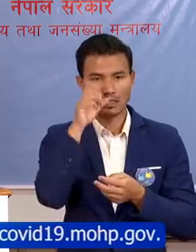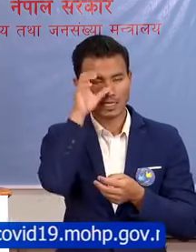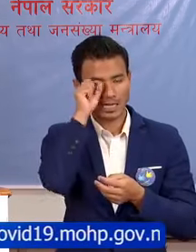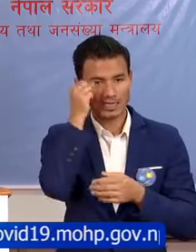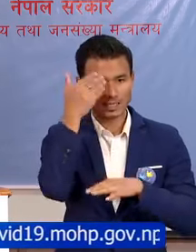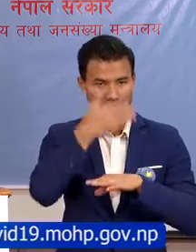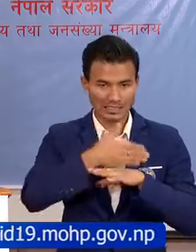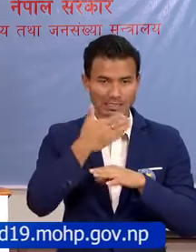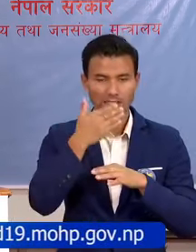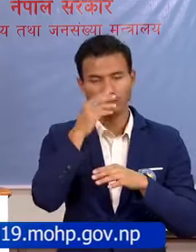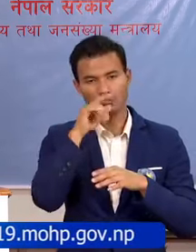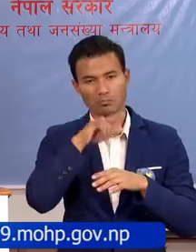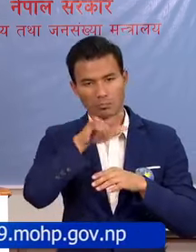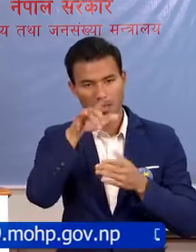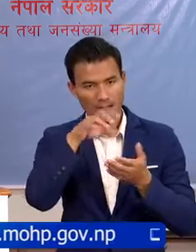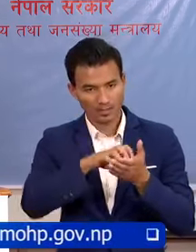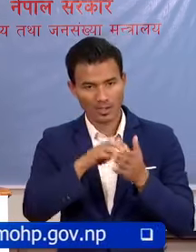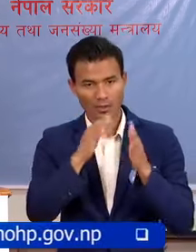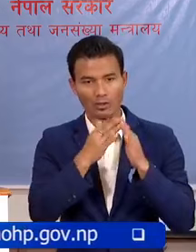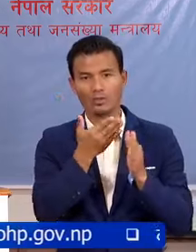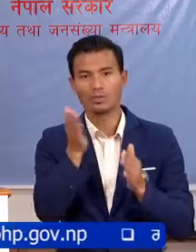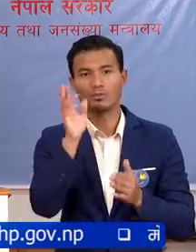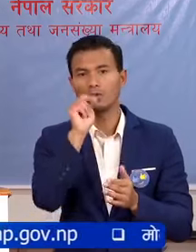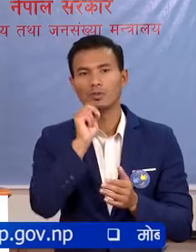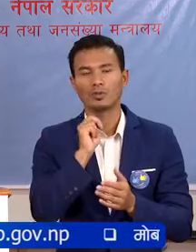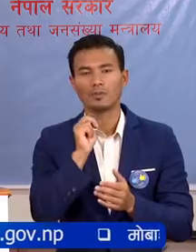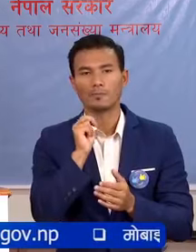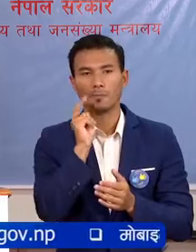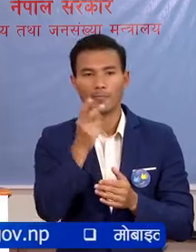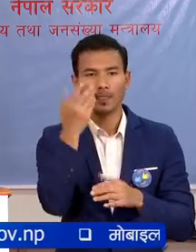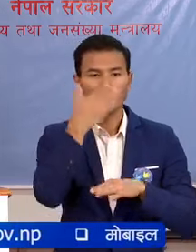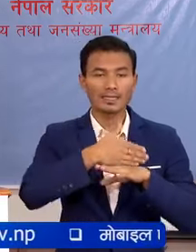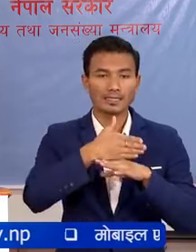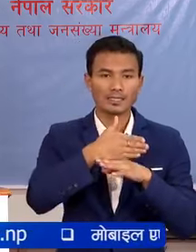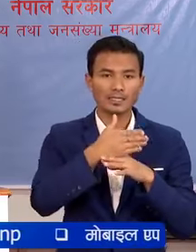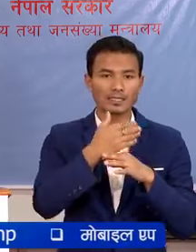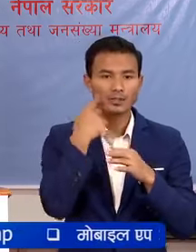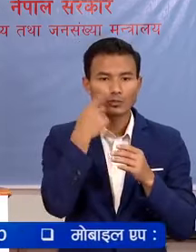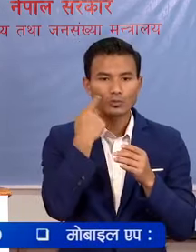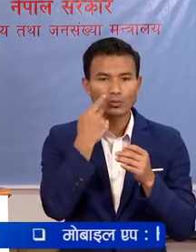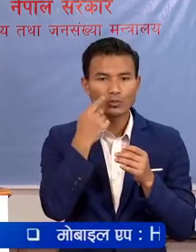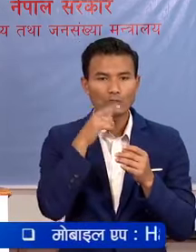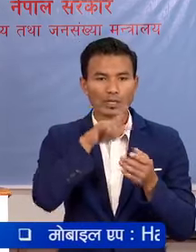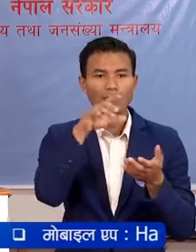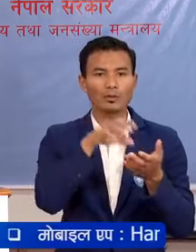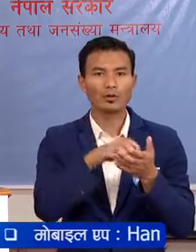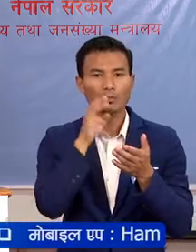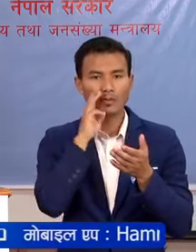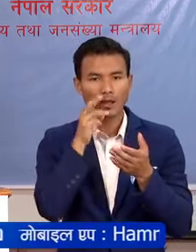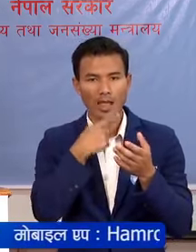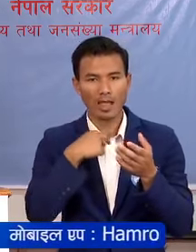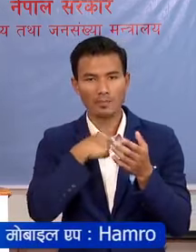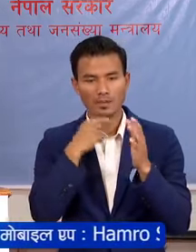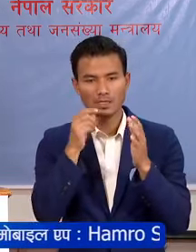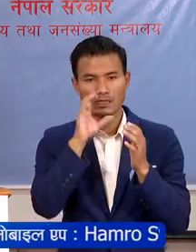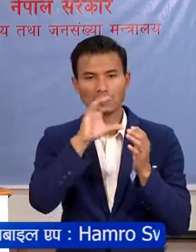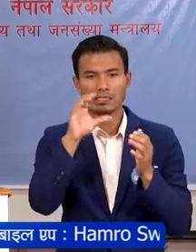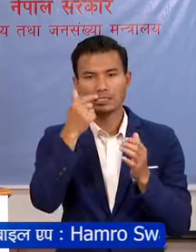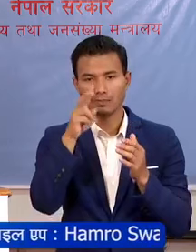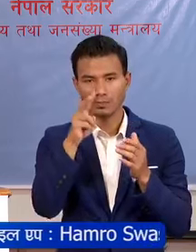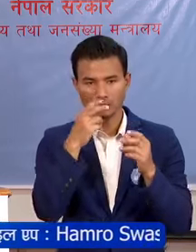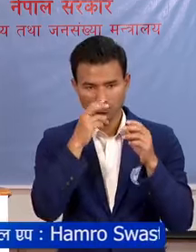मा आउन होंच प्लेन मा एरपोर्ट बाट अनि घर जानन पर छा अब त्याक्षी को आमले एरपोर्ट मा फुटे जोरे एर सो तर अब